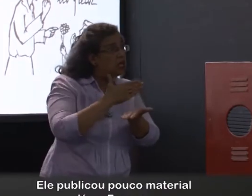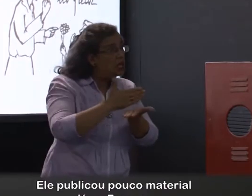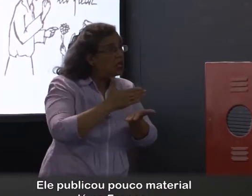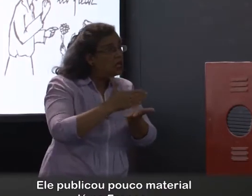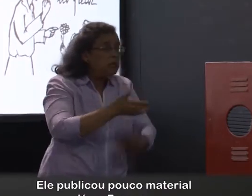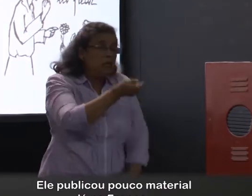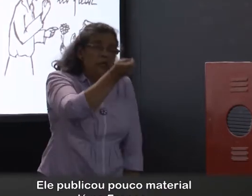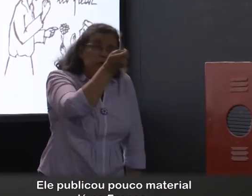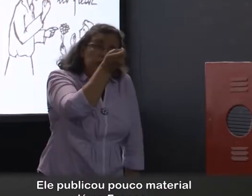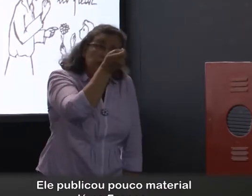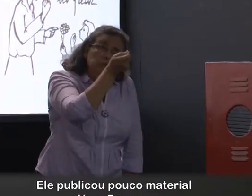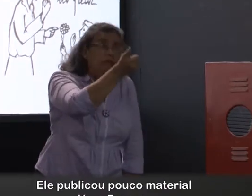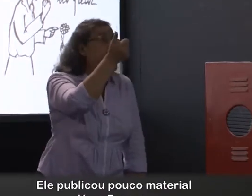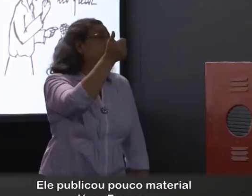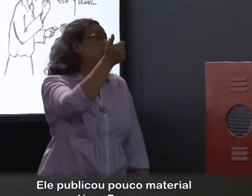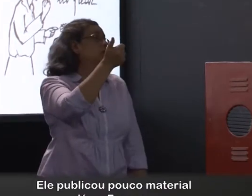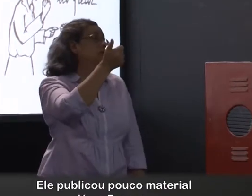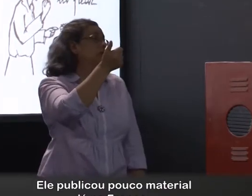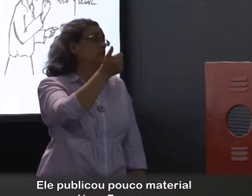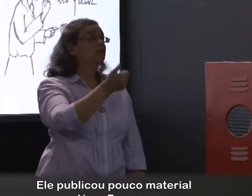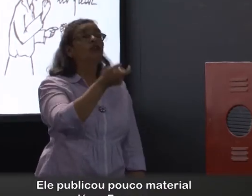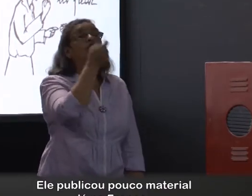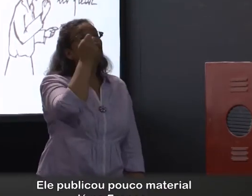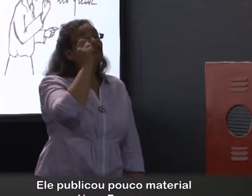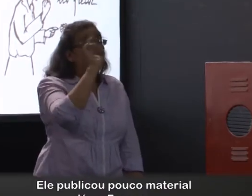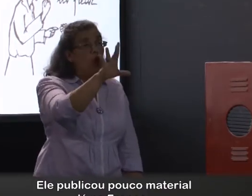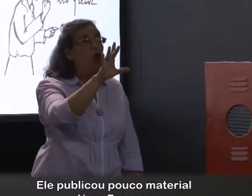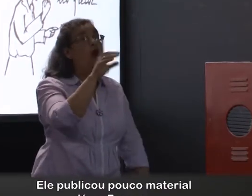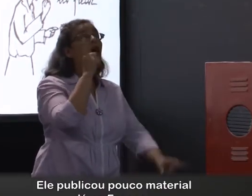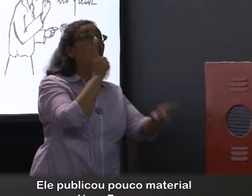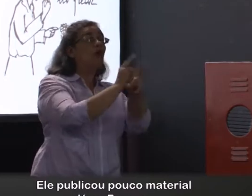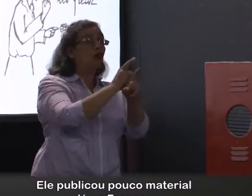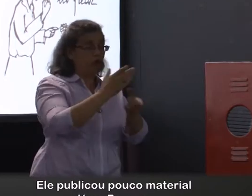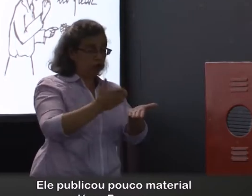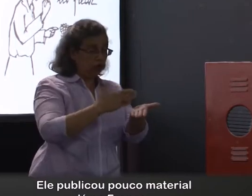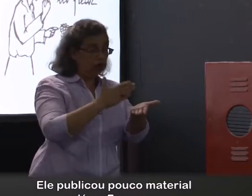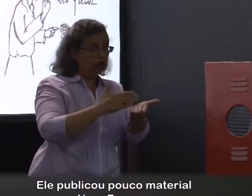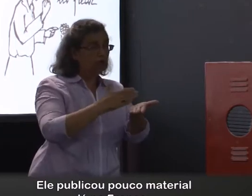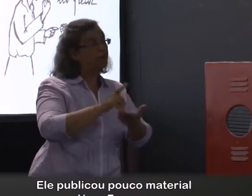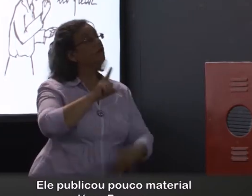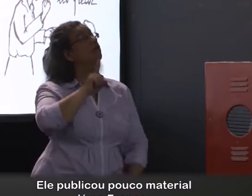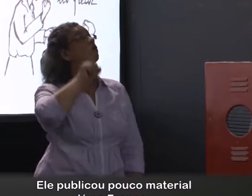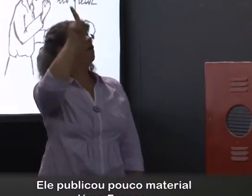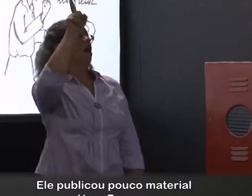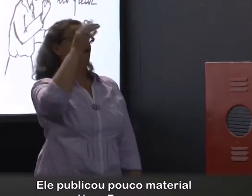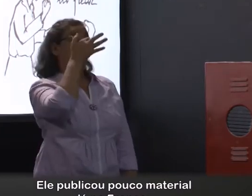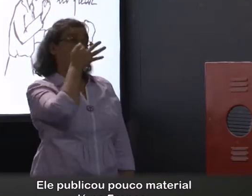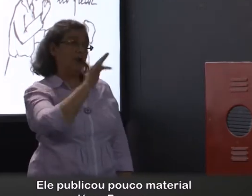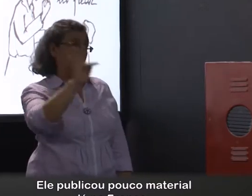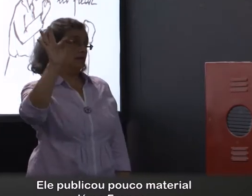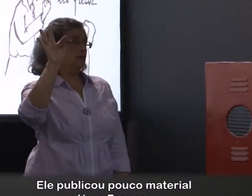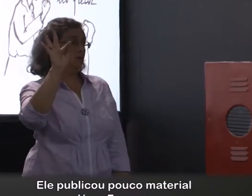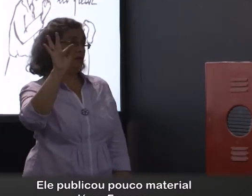Então, ele publicou material, assim, pouquíssimos materiais lá na